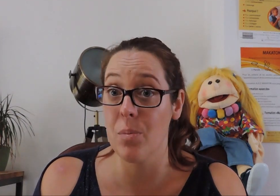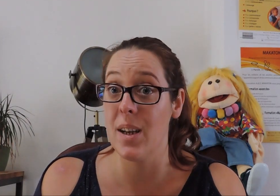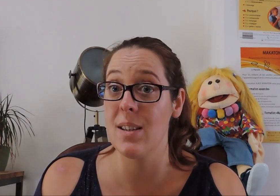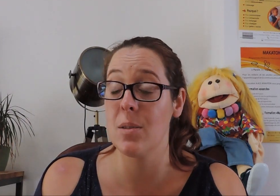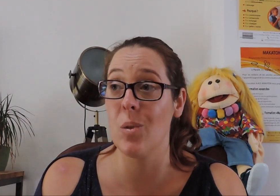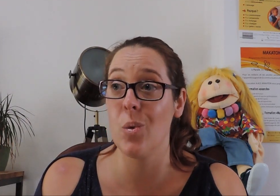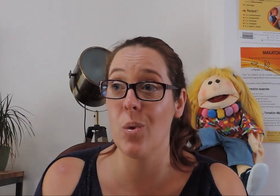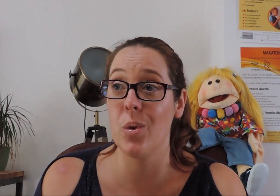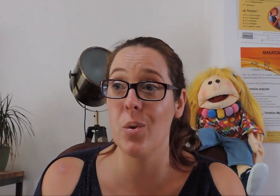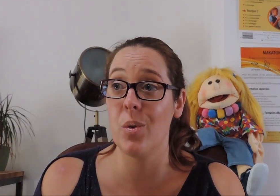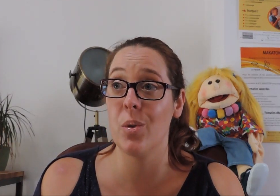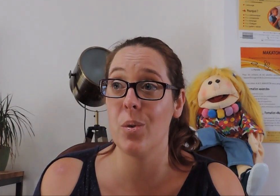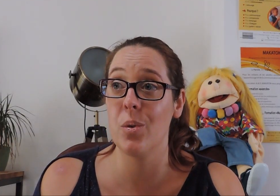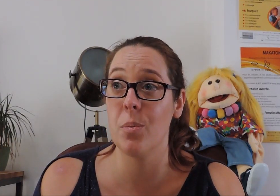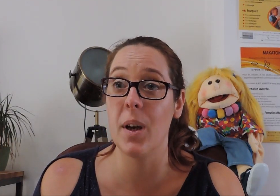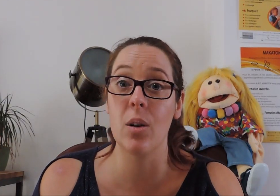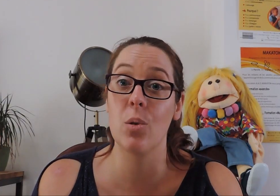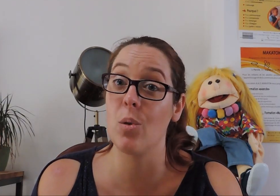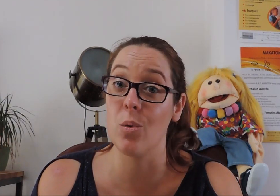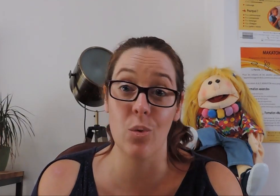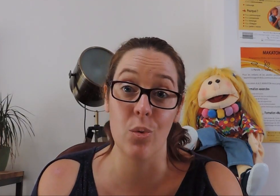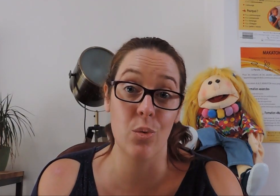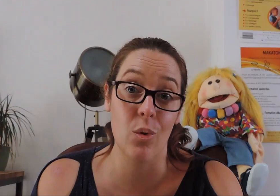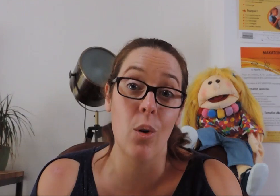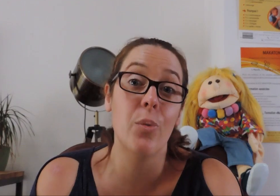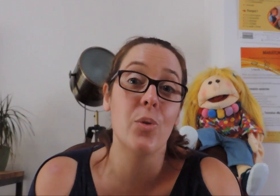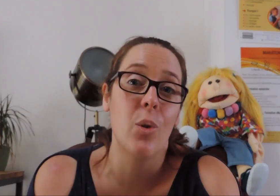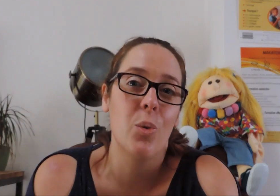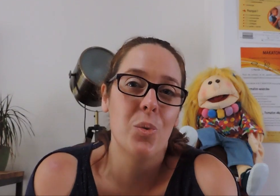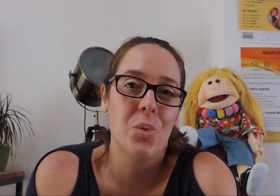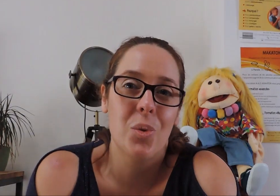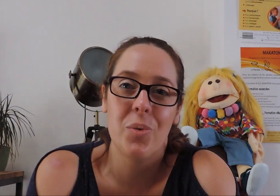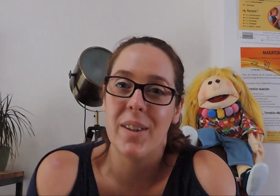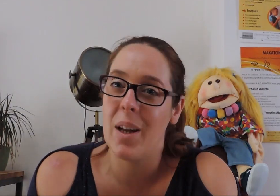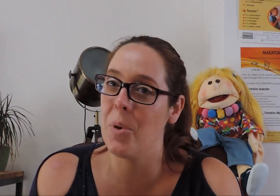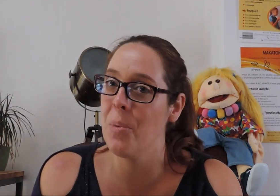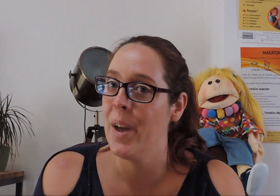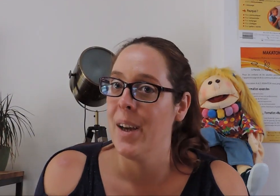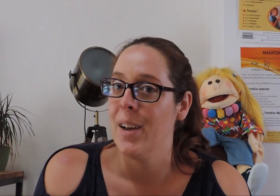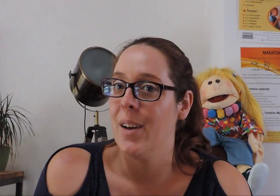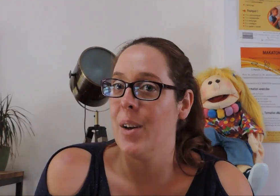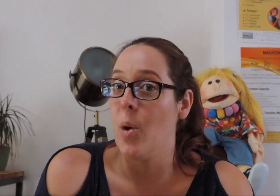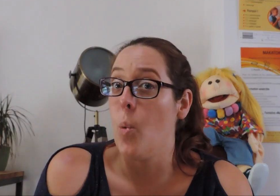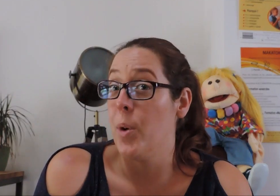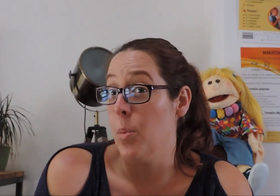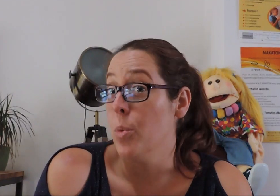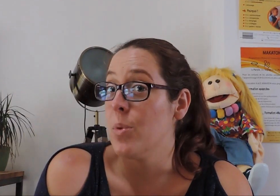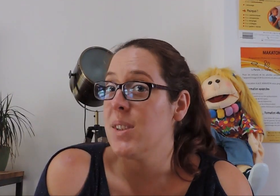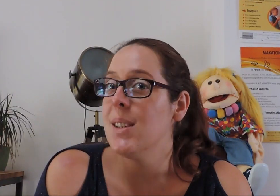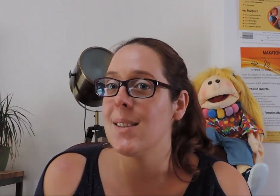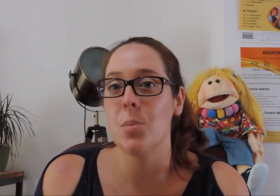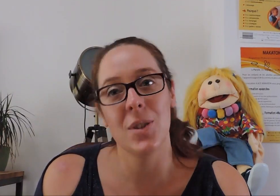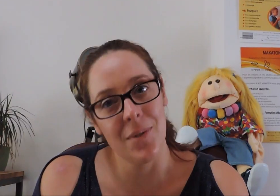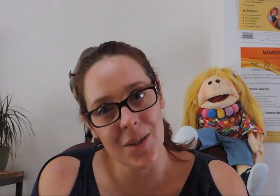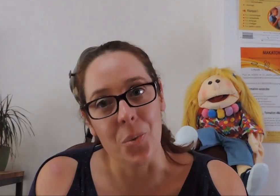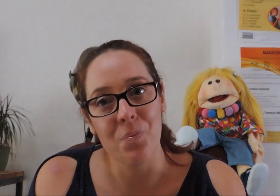en place euh bah quand l'enfant se rend compte que finalement euh on peut répondre aussi à sa motivation